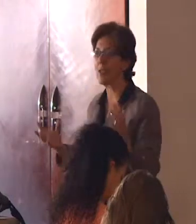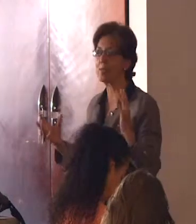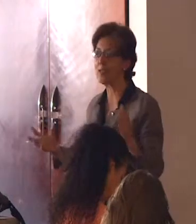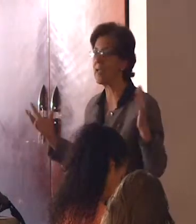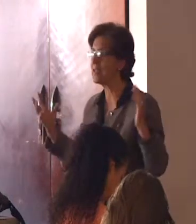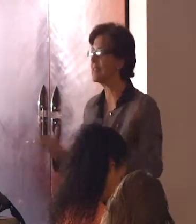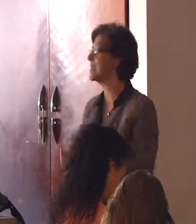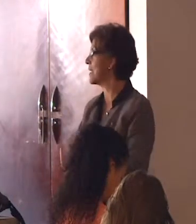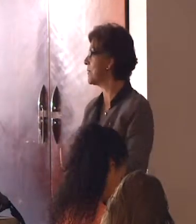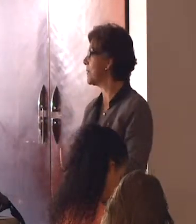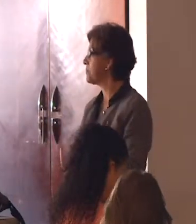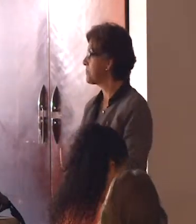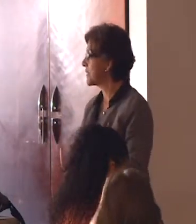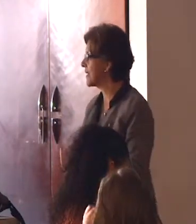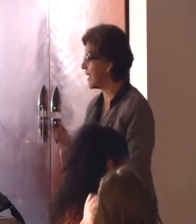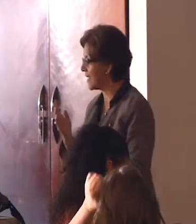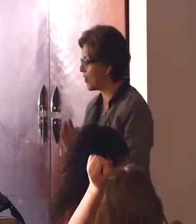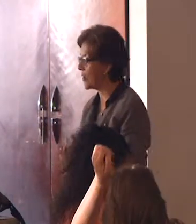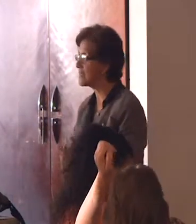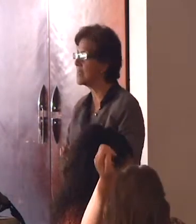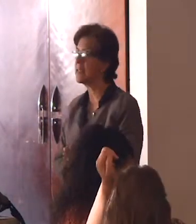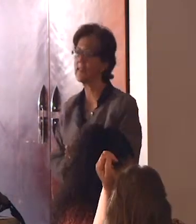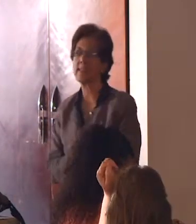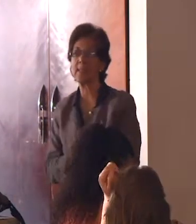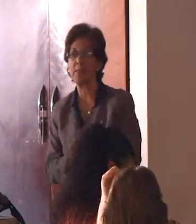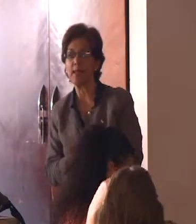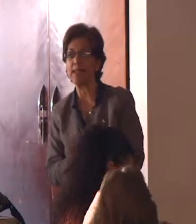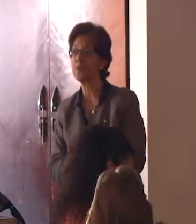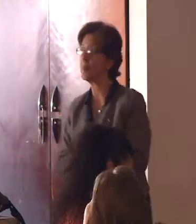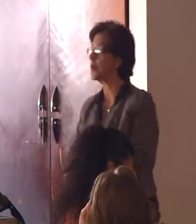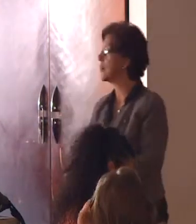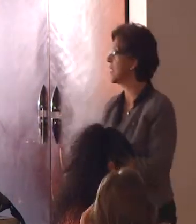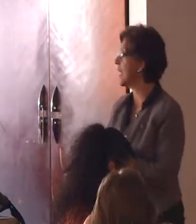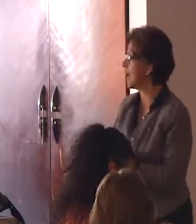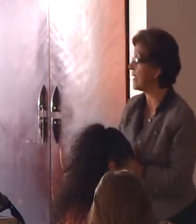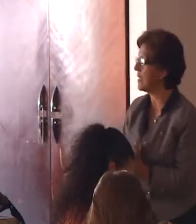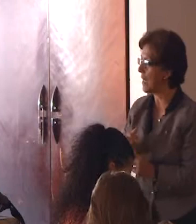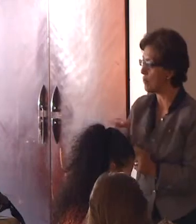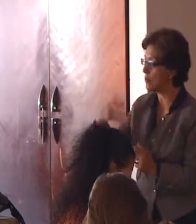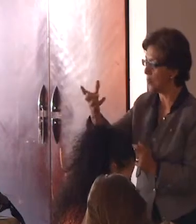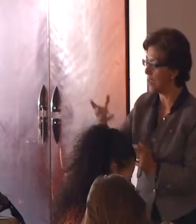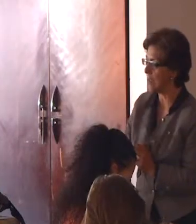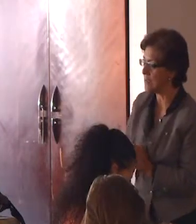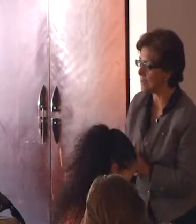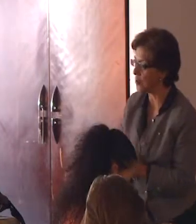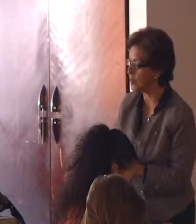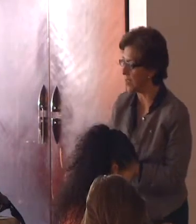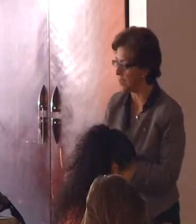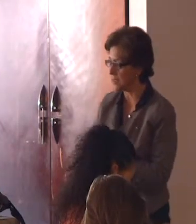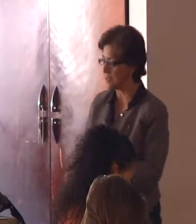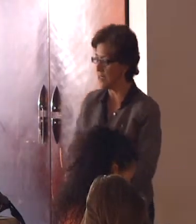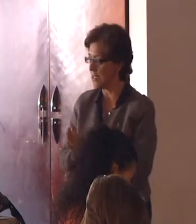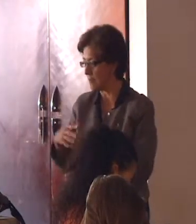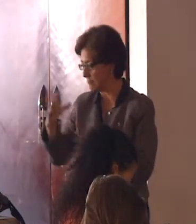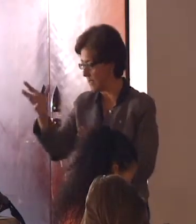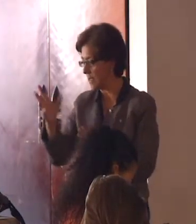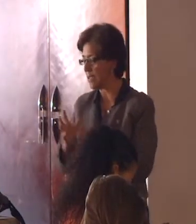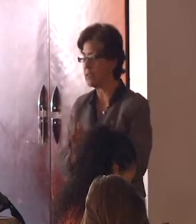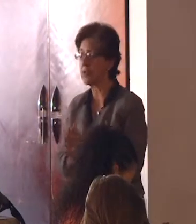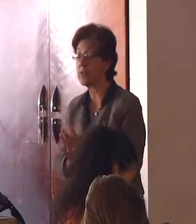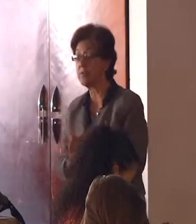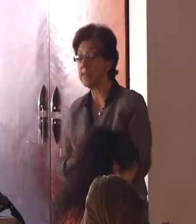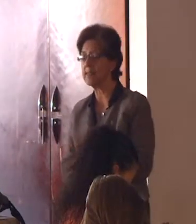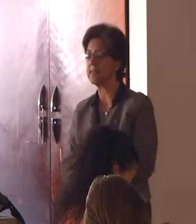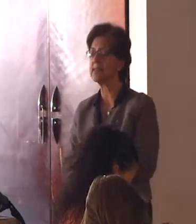además de ser una autoridad mundial en este tema de la lengua de señas y en el tema de la antropología y la cultura de estas